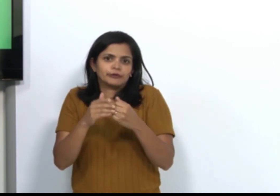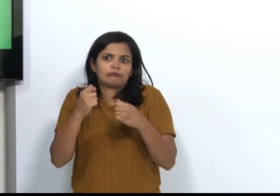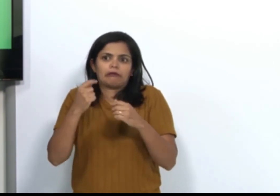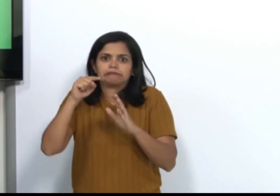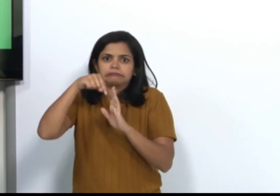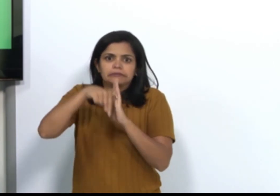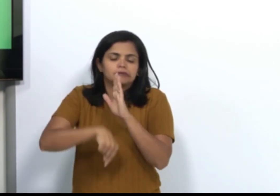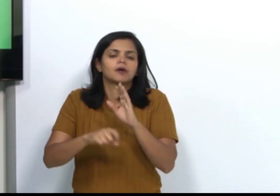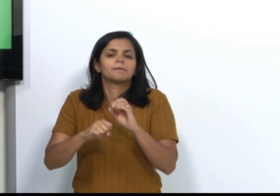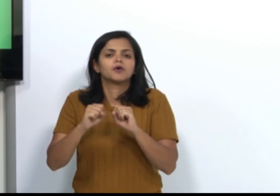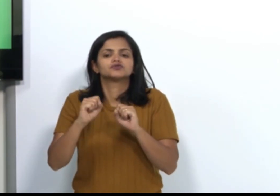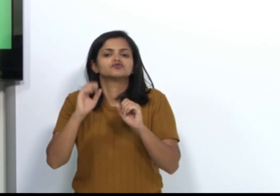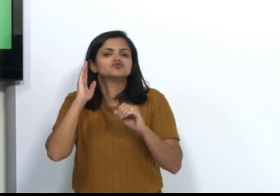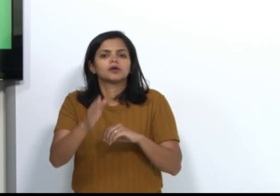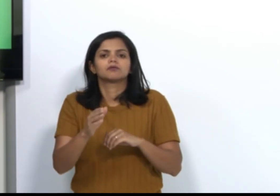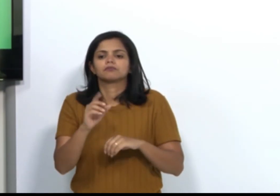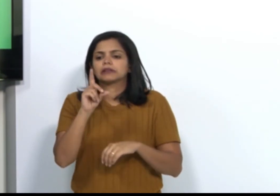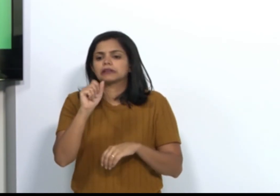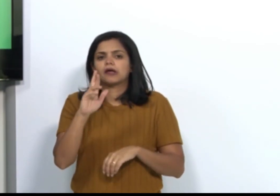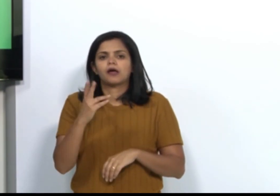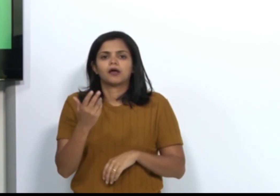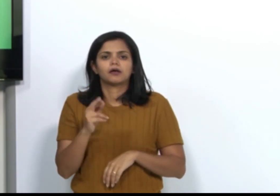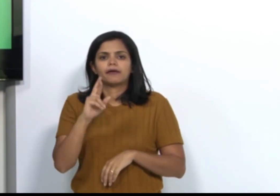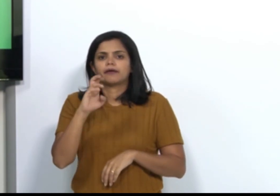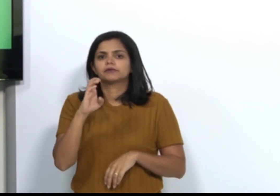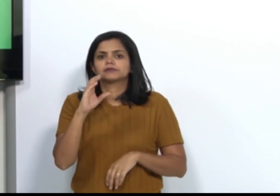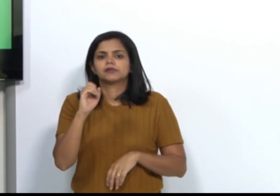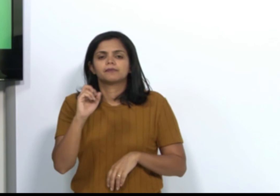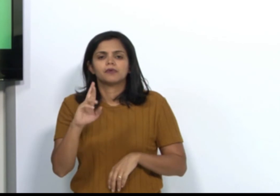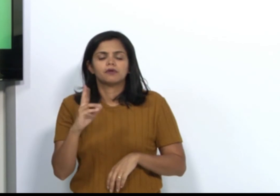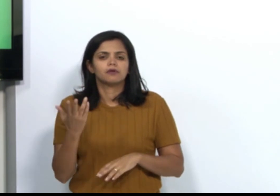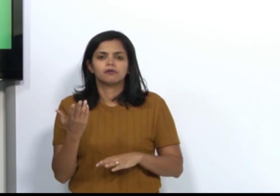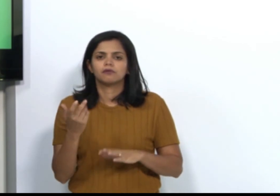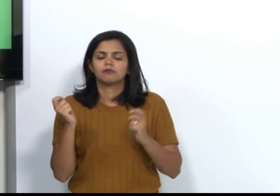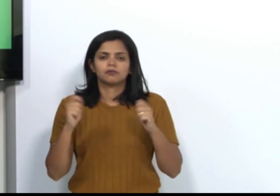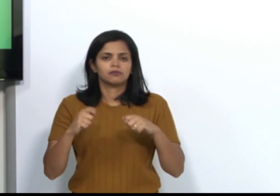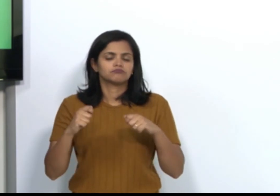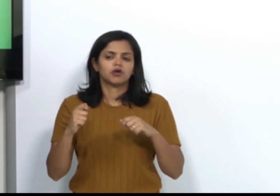Então, aqui vamos falar sobre o básico. Não vamos aprofundar.